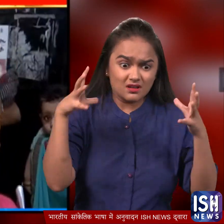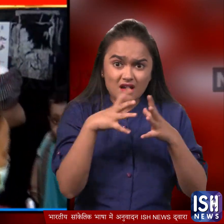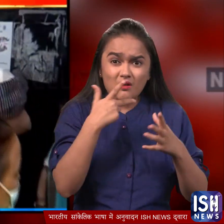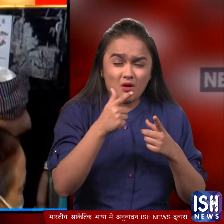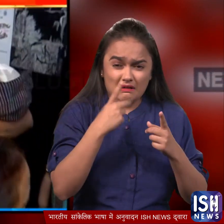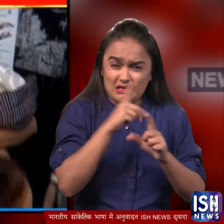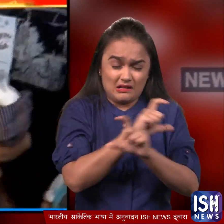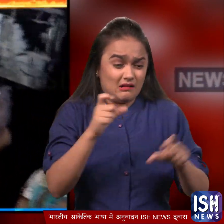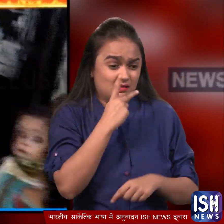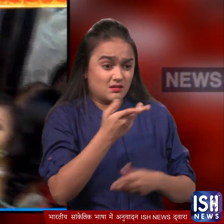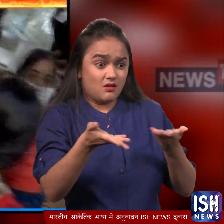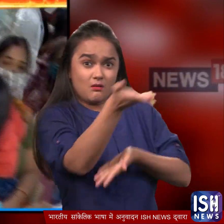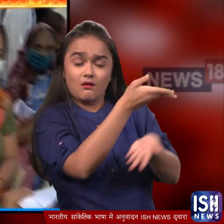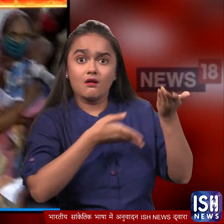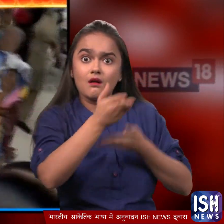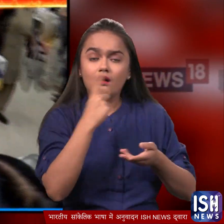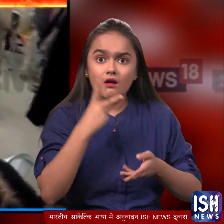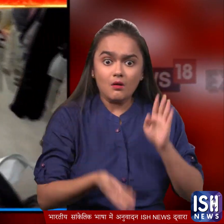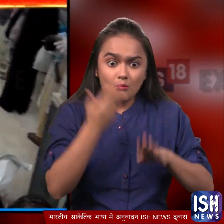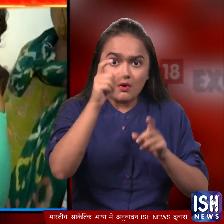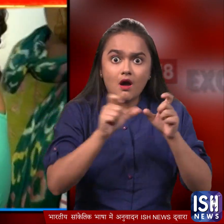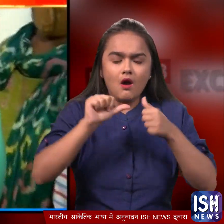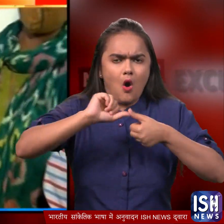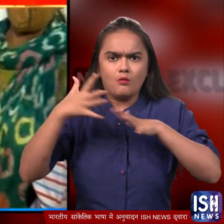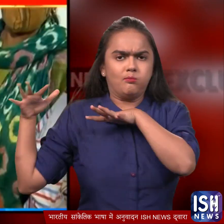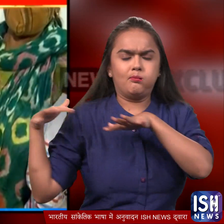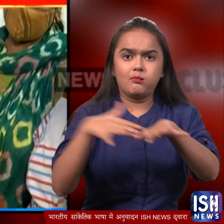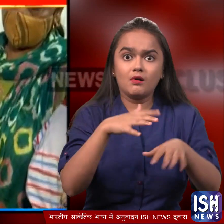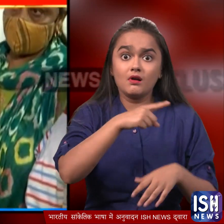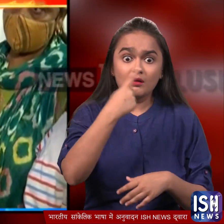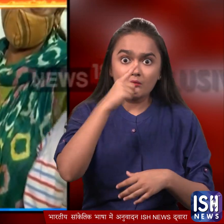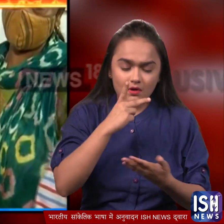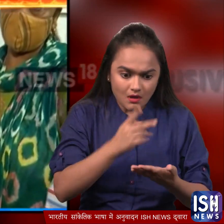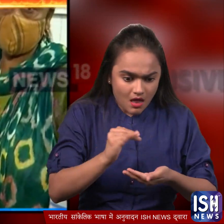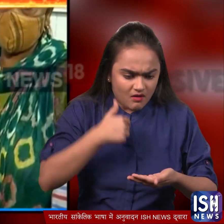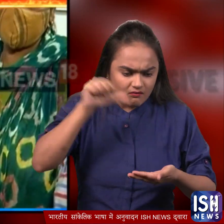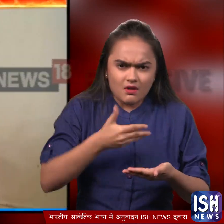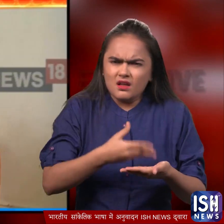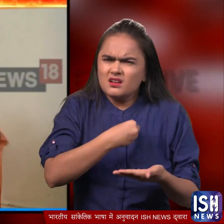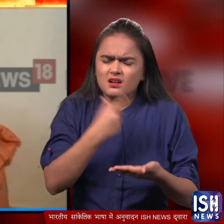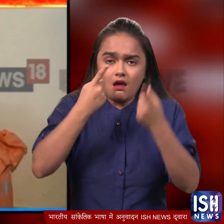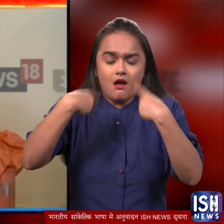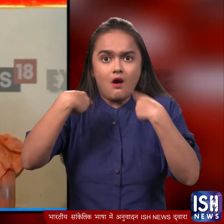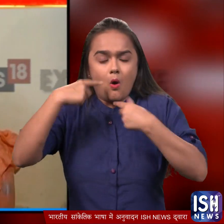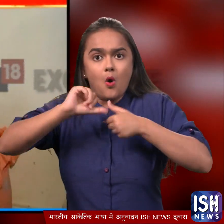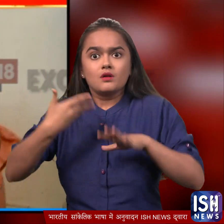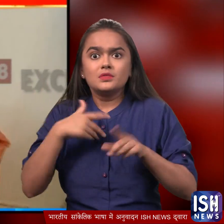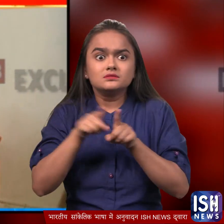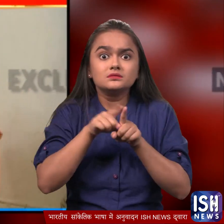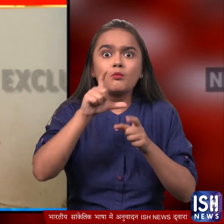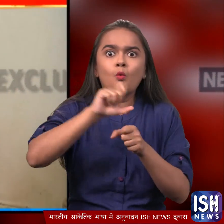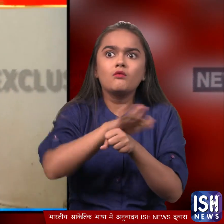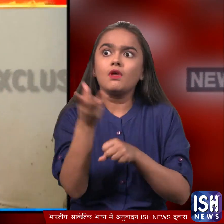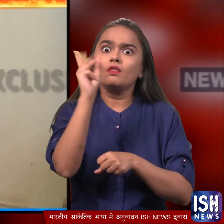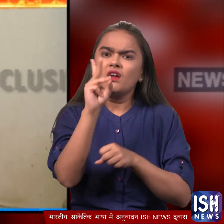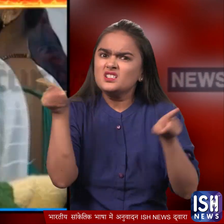कि किस तरीके से लोड जो है अस्पतालों में वो अचानक बढ़ा है। एक माँ तो अपने बच्चे की हालत देखकर ही रो पड़ी। सिर पर कोरोना की तीसरी लहर